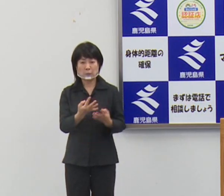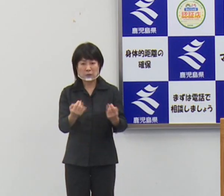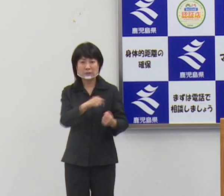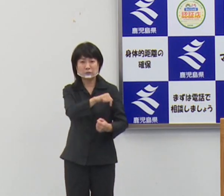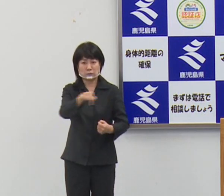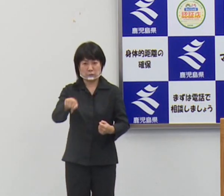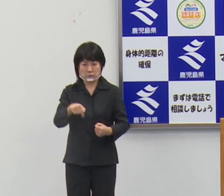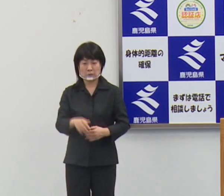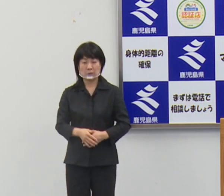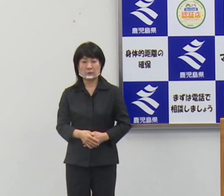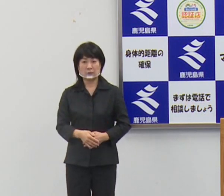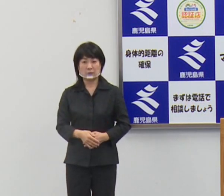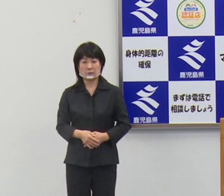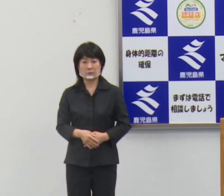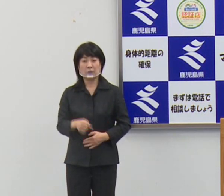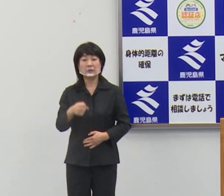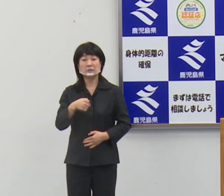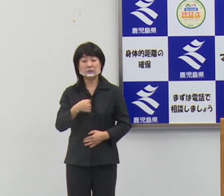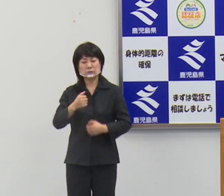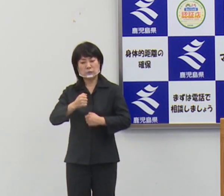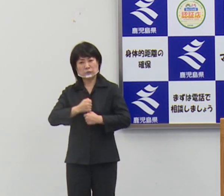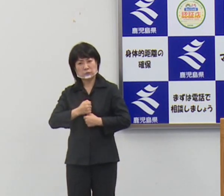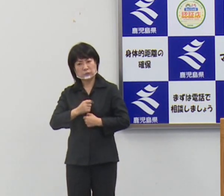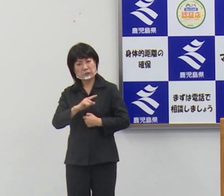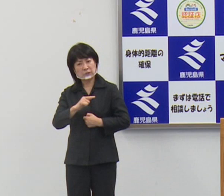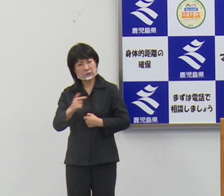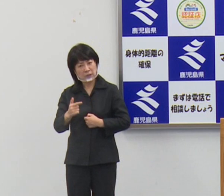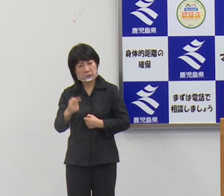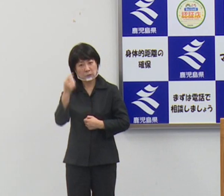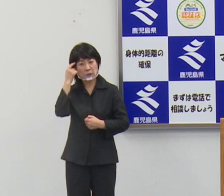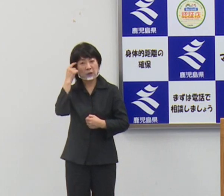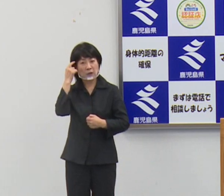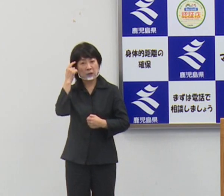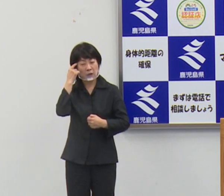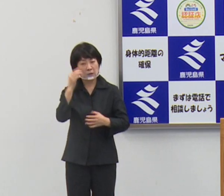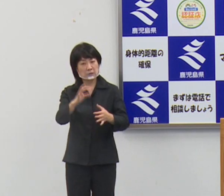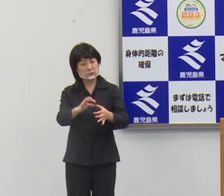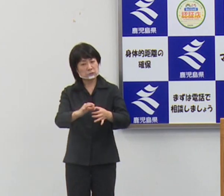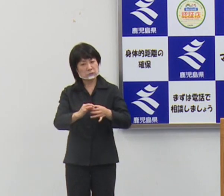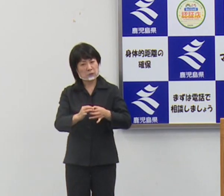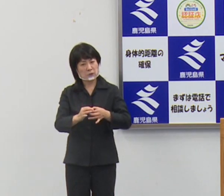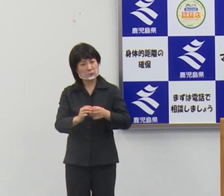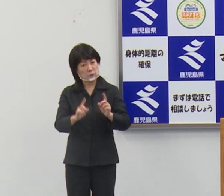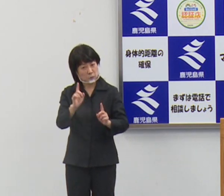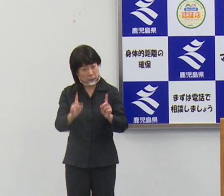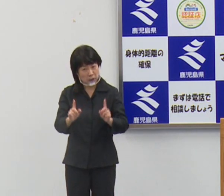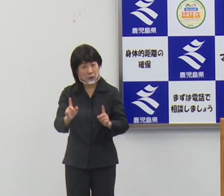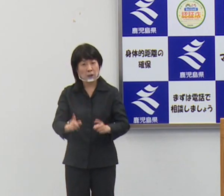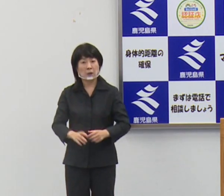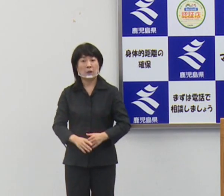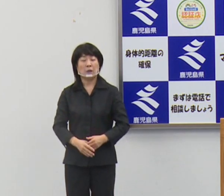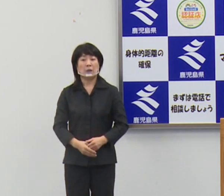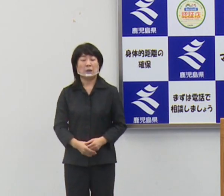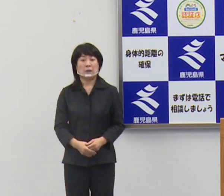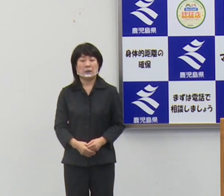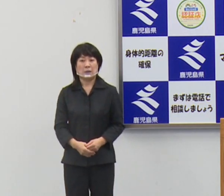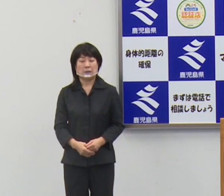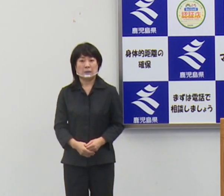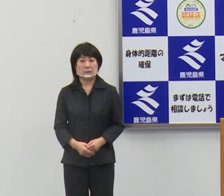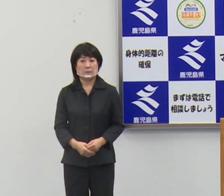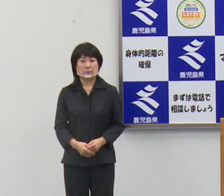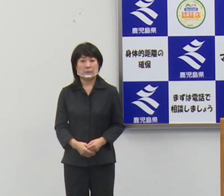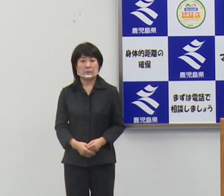、自分も気をつけなきゃとかっていうような感じにはならないんではないかなとは思うんですけ